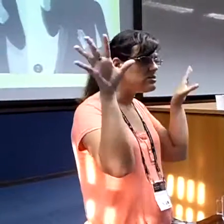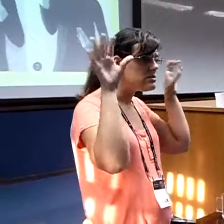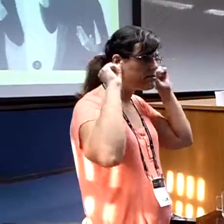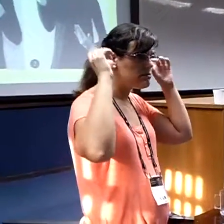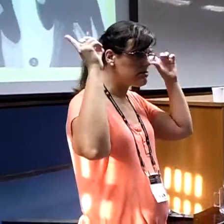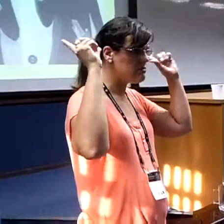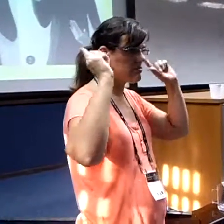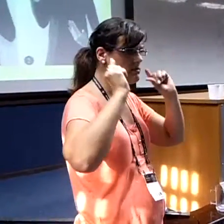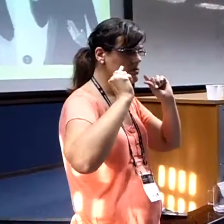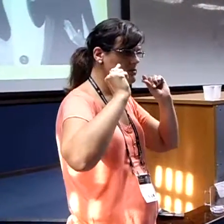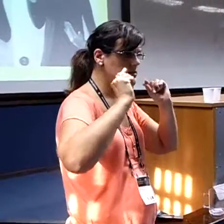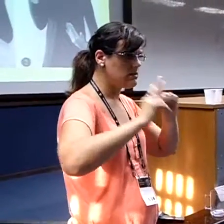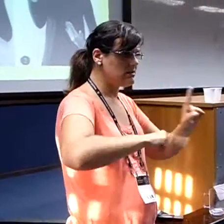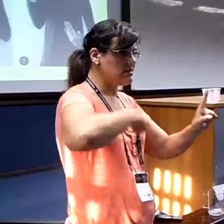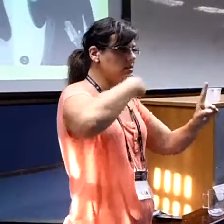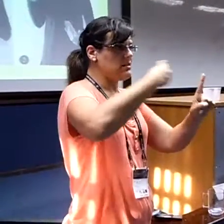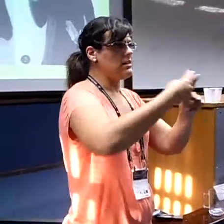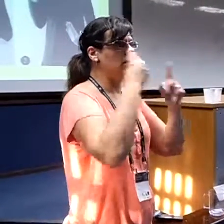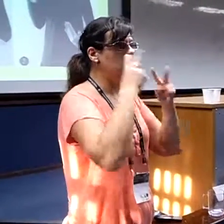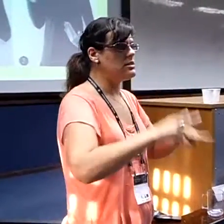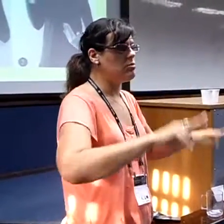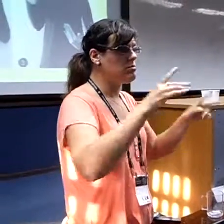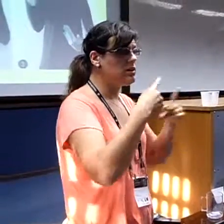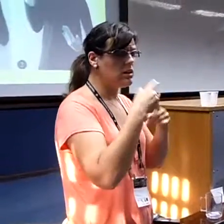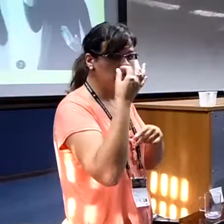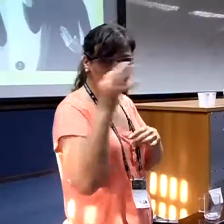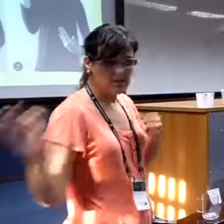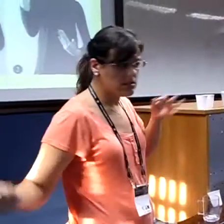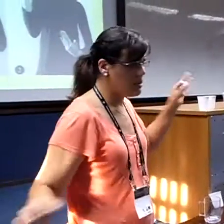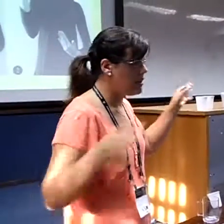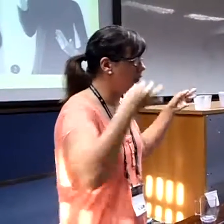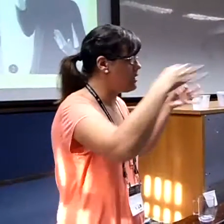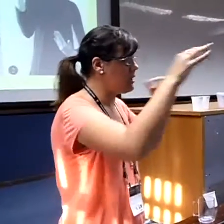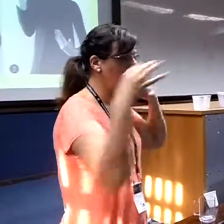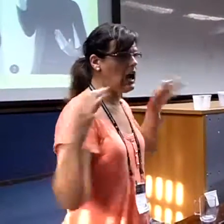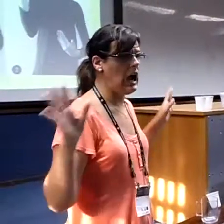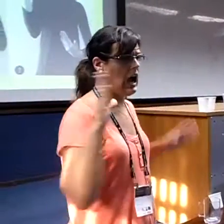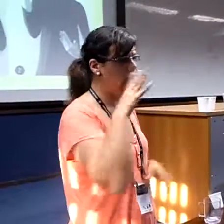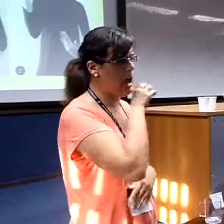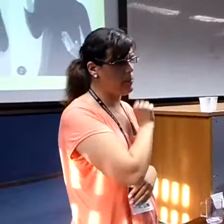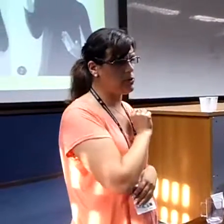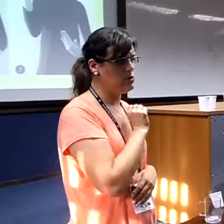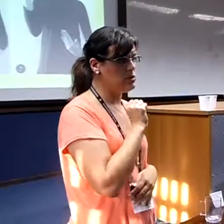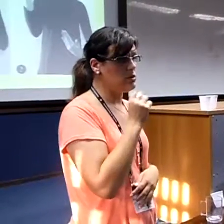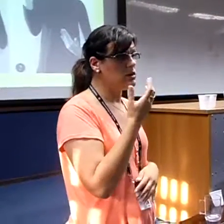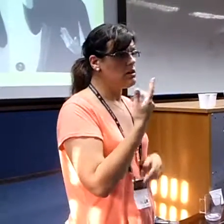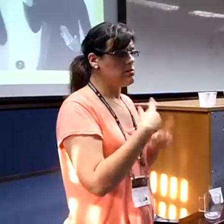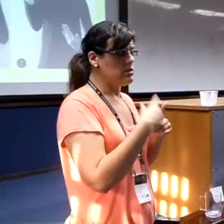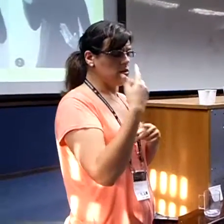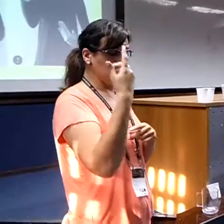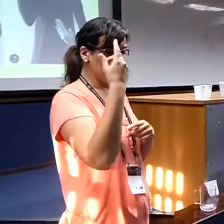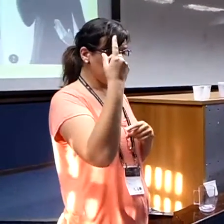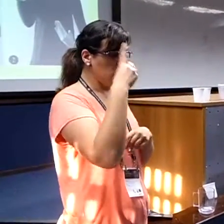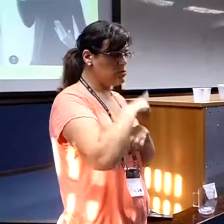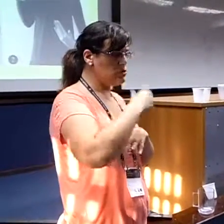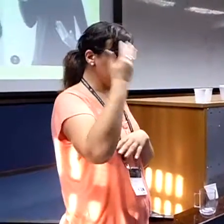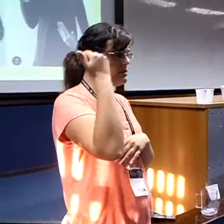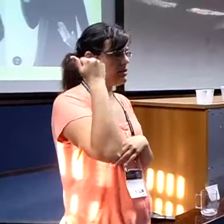a audição, né? O processo receptivo não é através da audição, é através da visão. Né? Muito rápido o